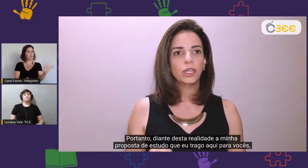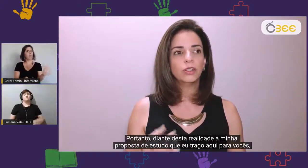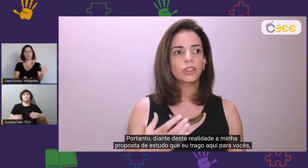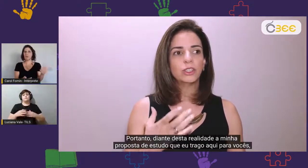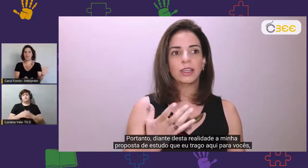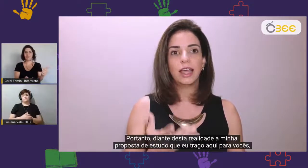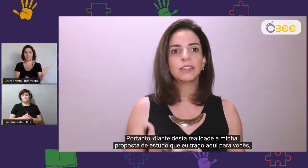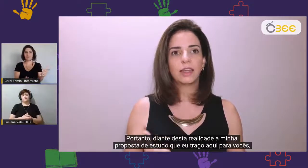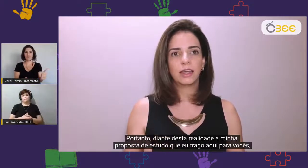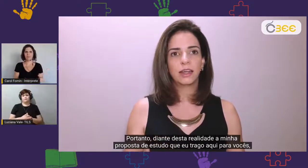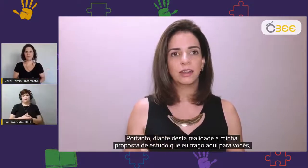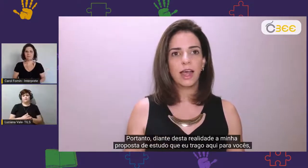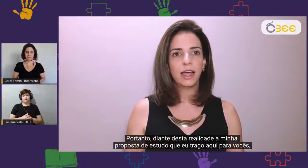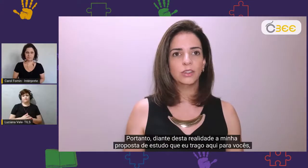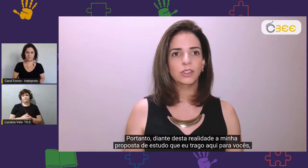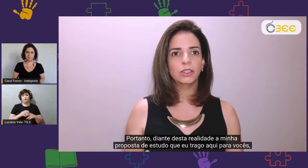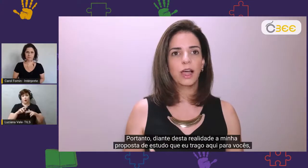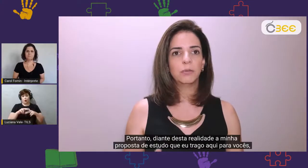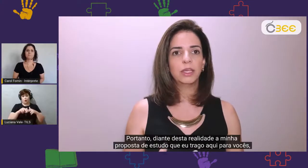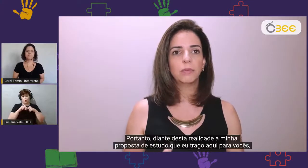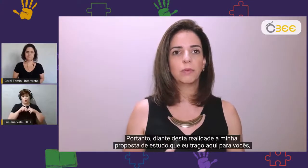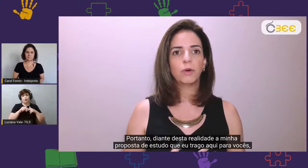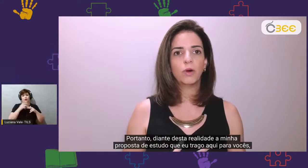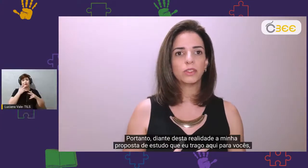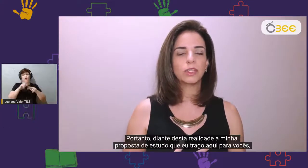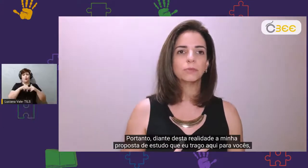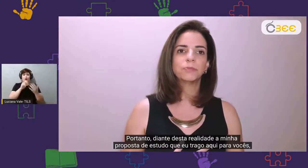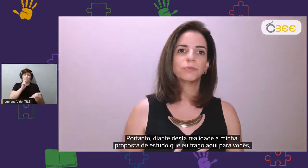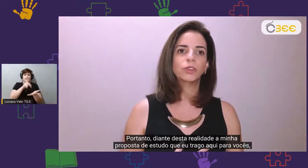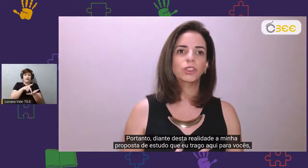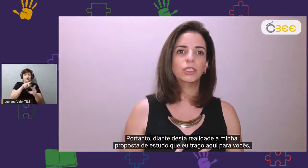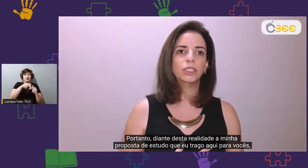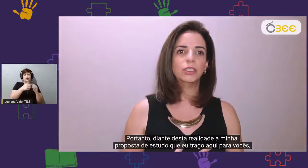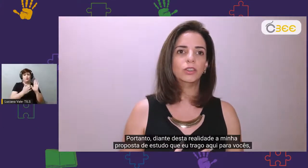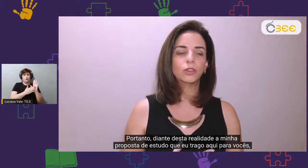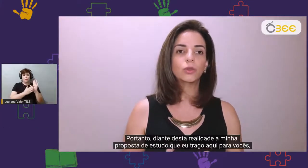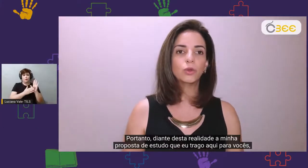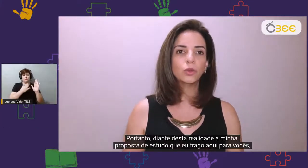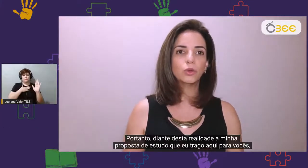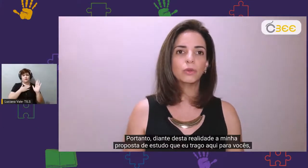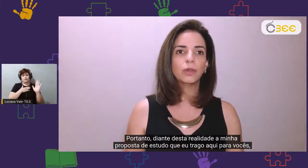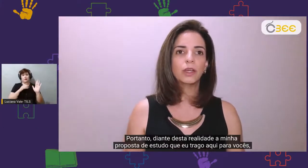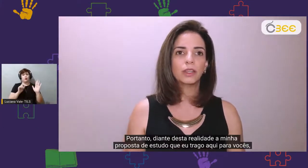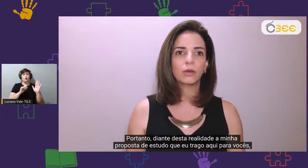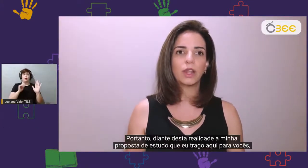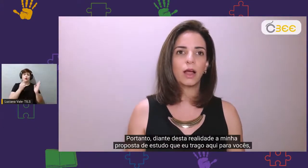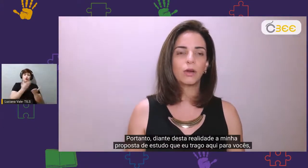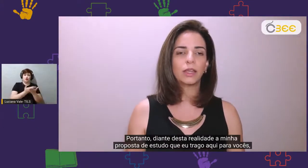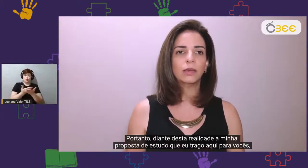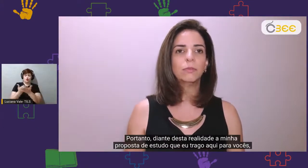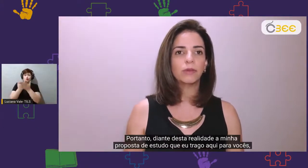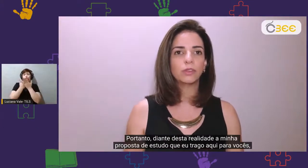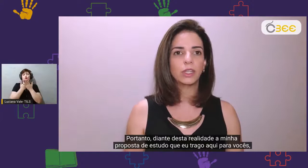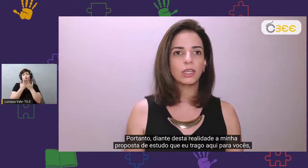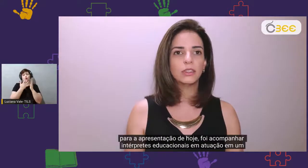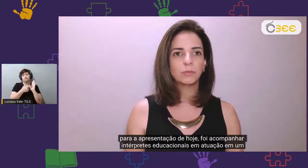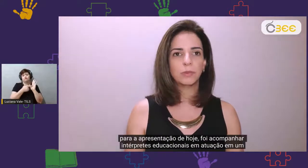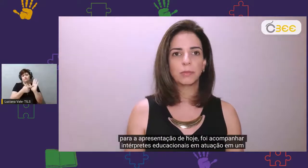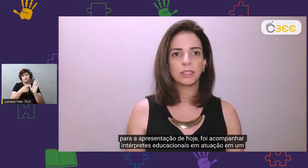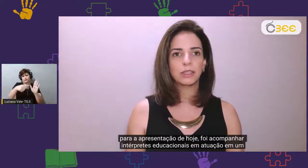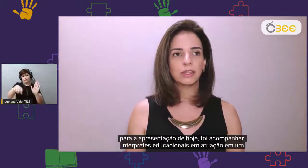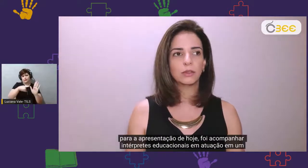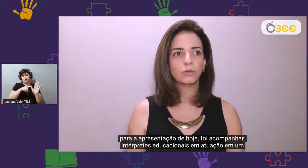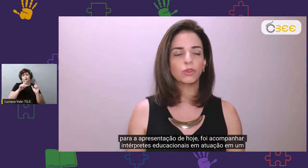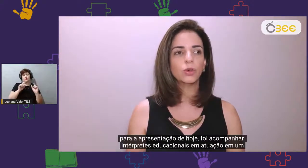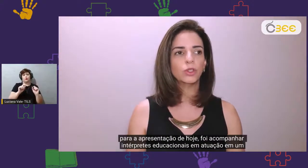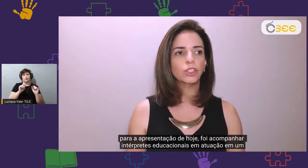Portanto, diante desta realidade, a minha proposta de estudo que eu trago aqui para vocês,